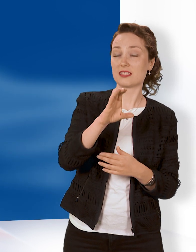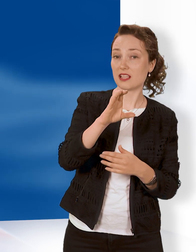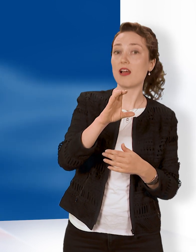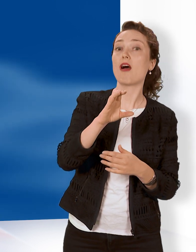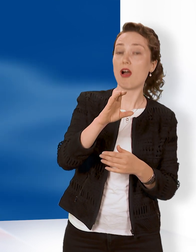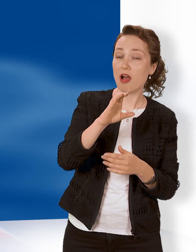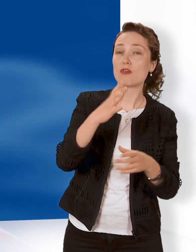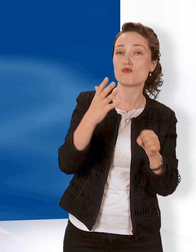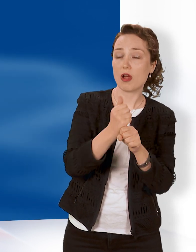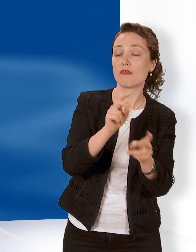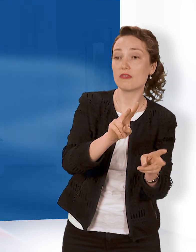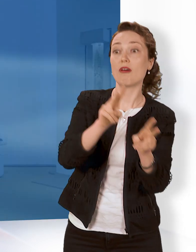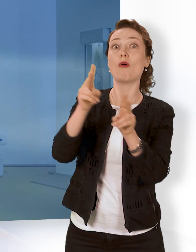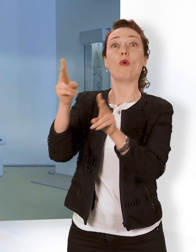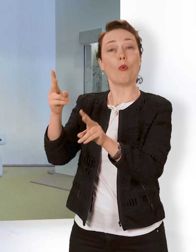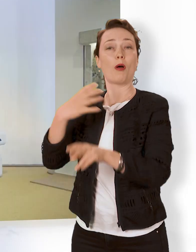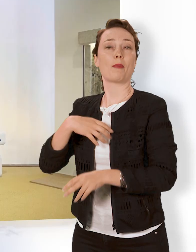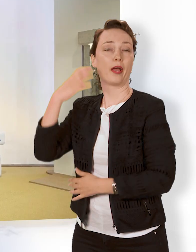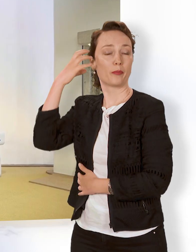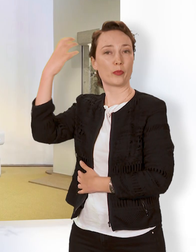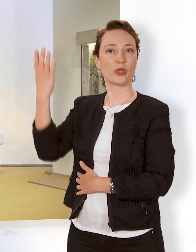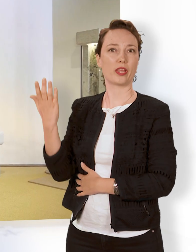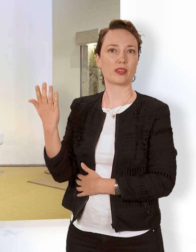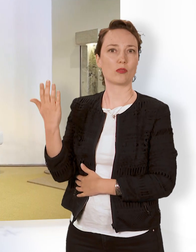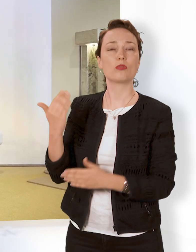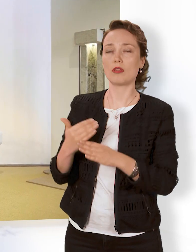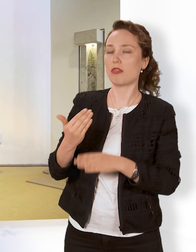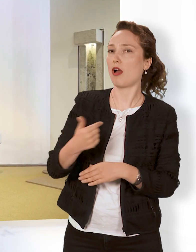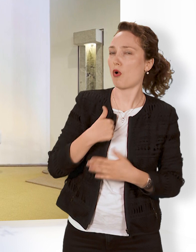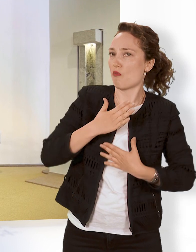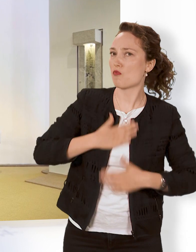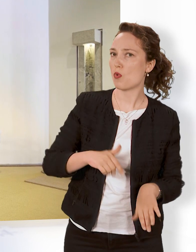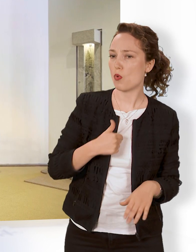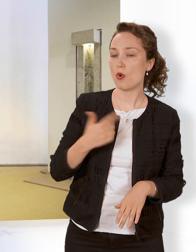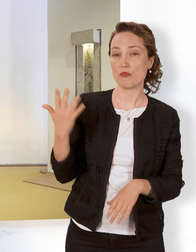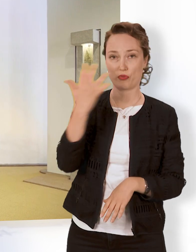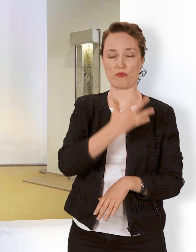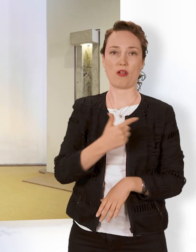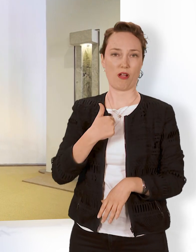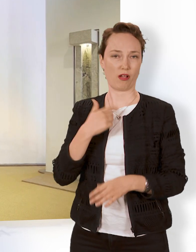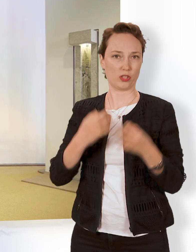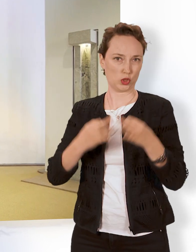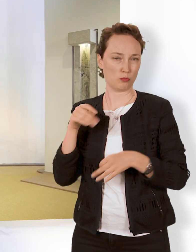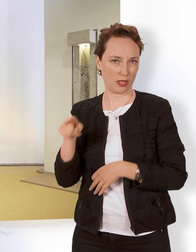noch zu Bayern München ging. Mhm. Im Nachhinein bin ich da schon auch froh, dass ich da 5 Jahre spielen durfte.